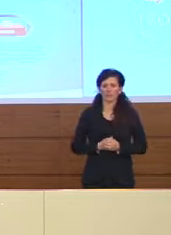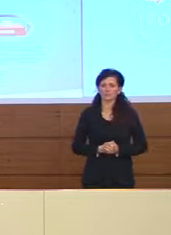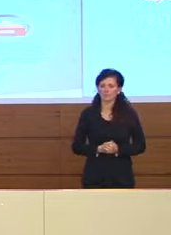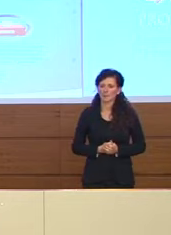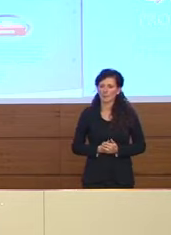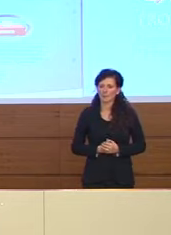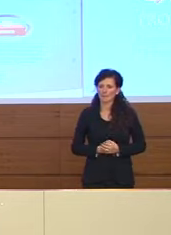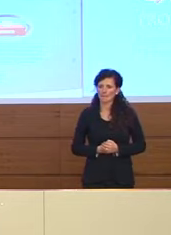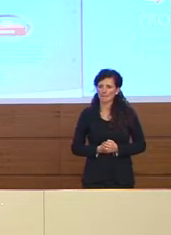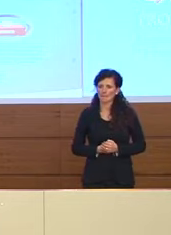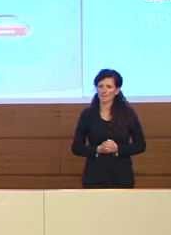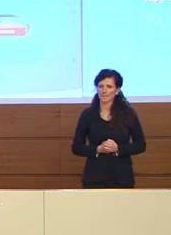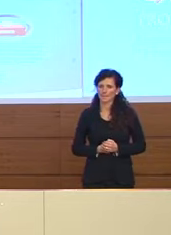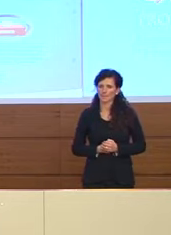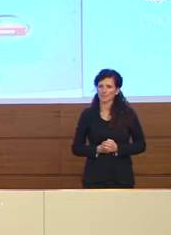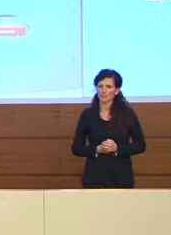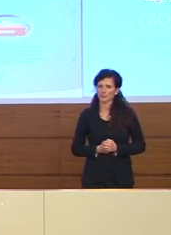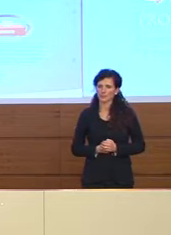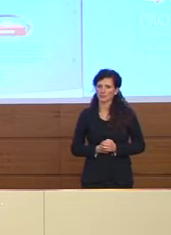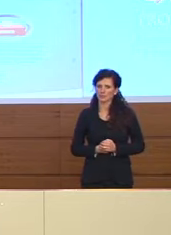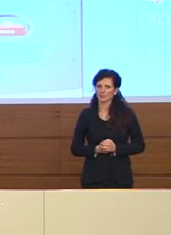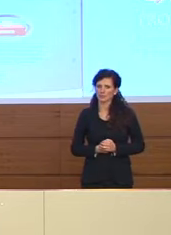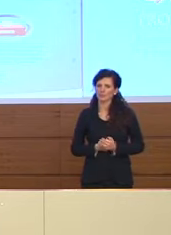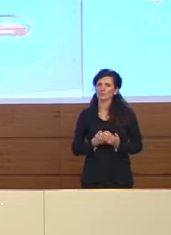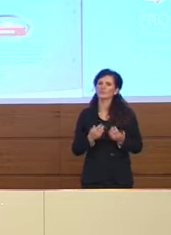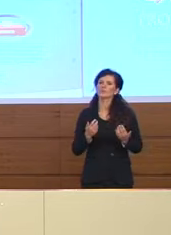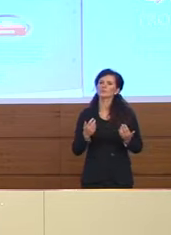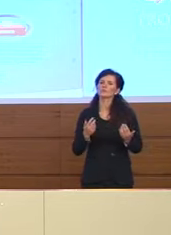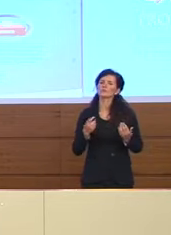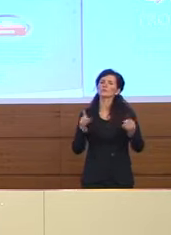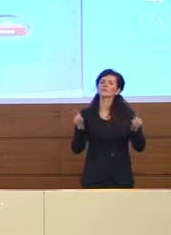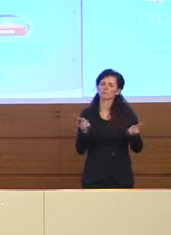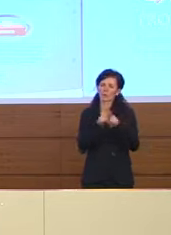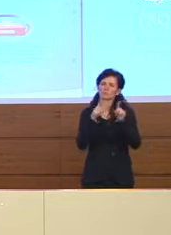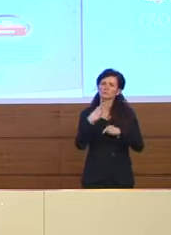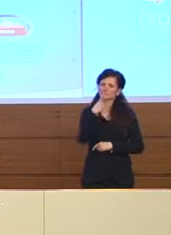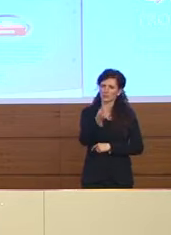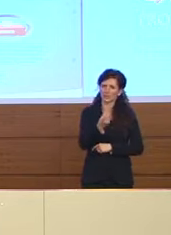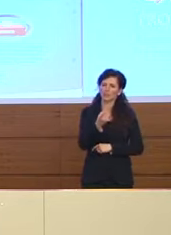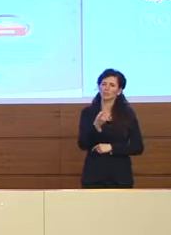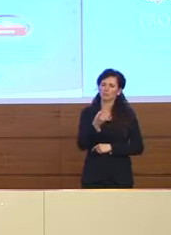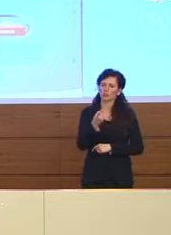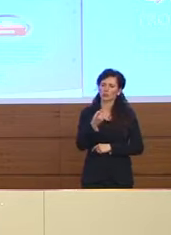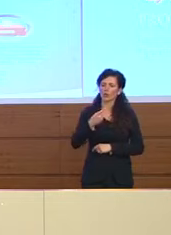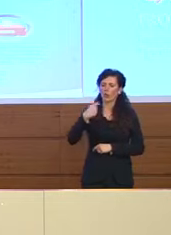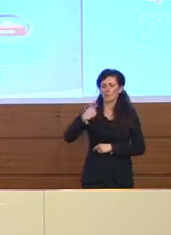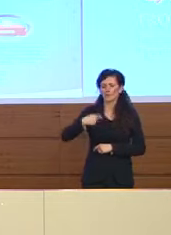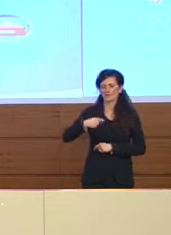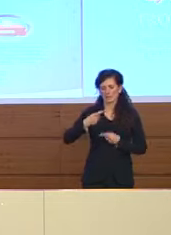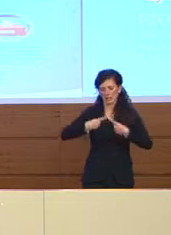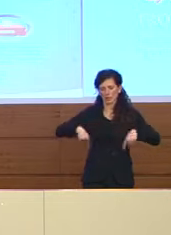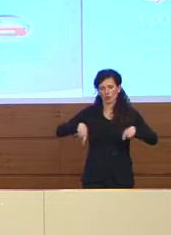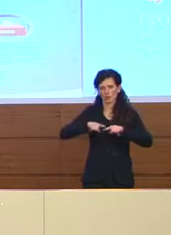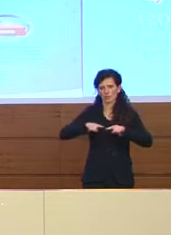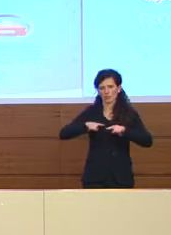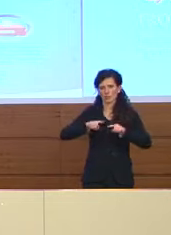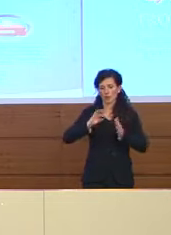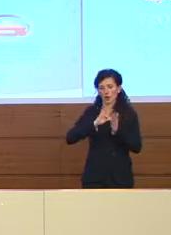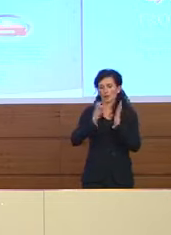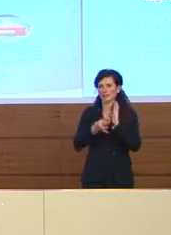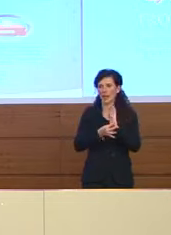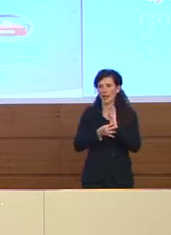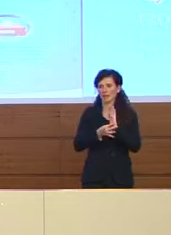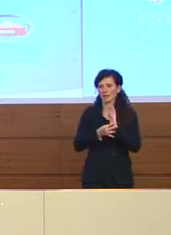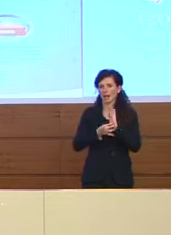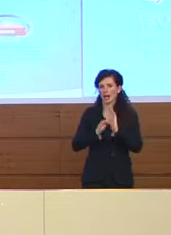quanto ha affermato il presidente del consiglio la data del 4 marzo non è una data